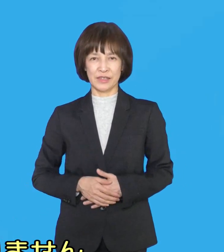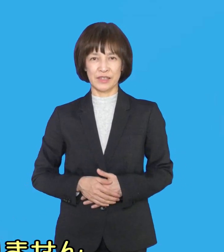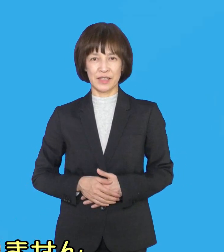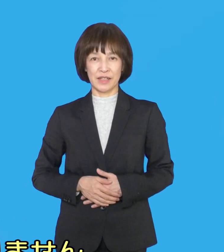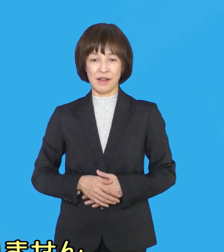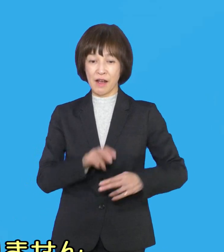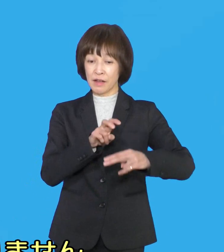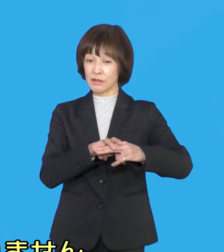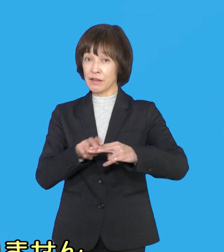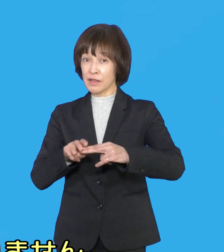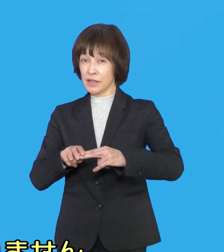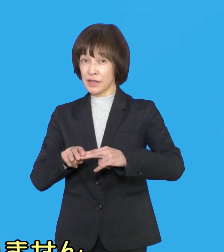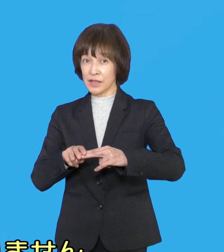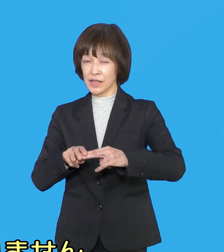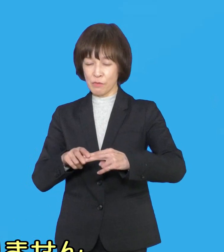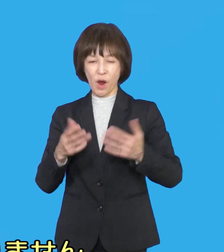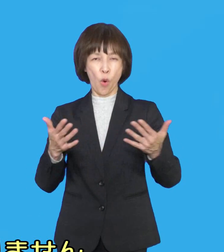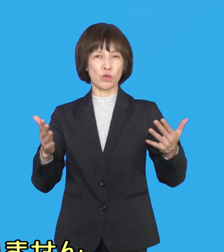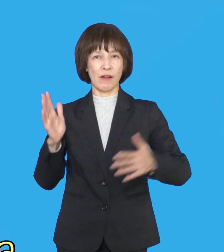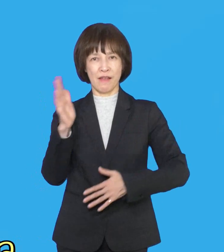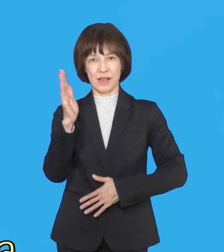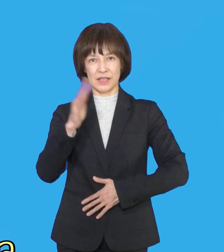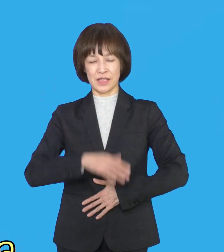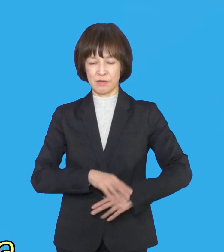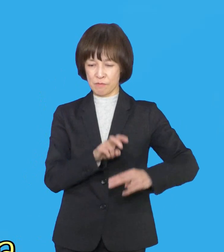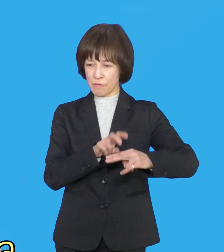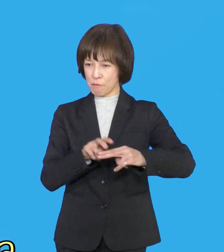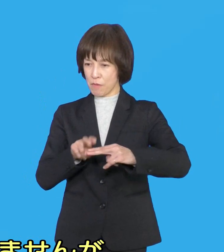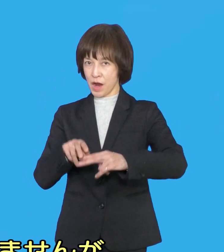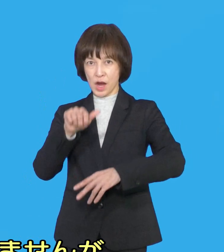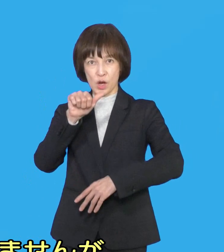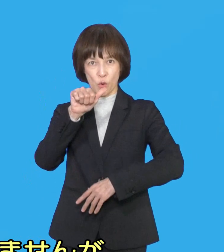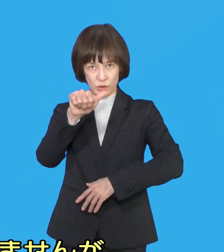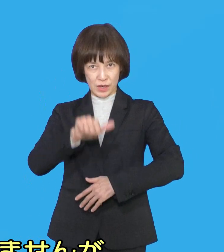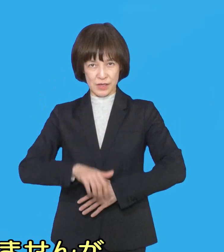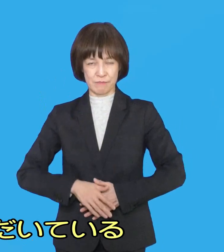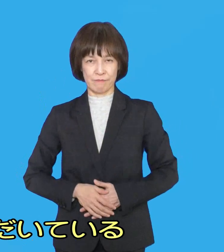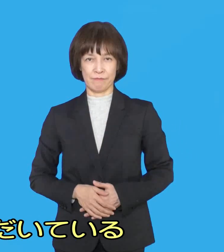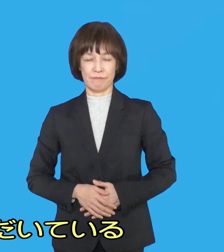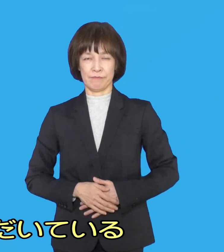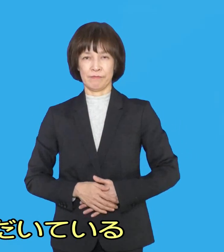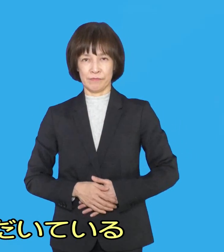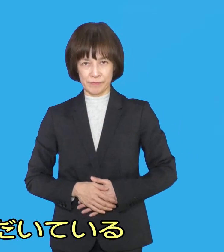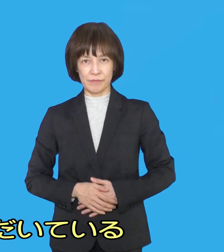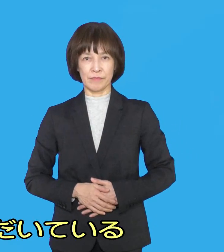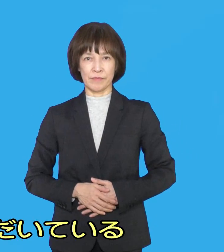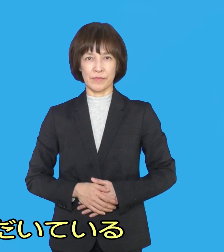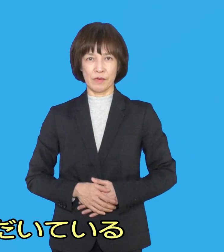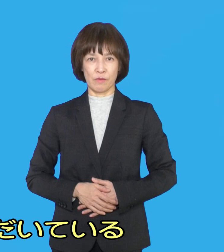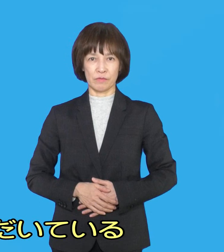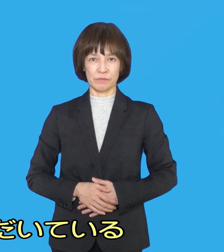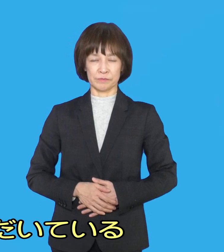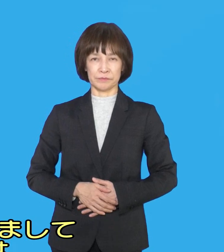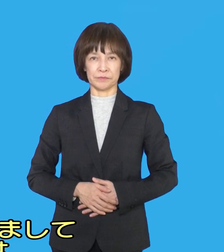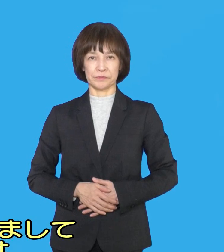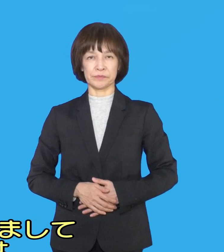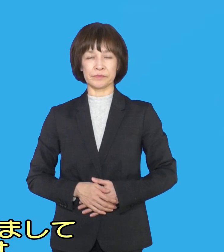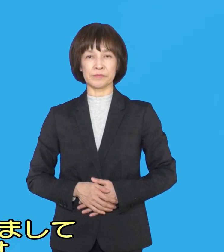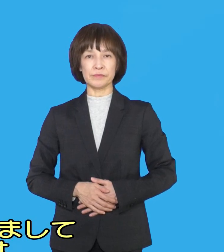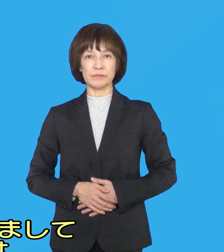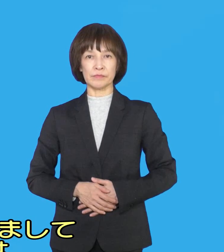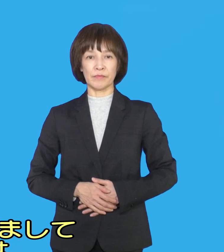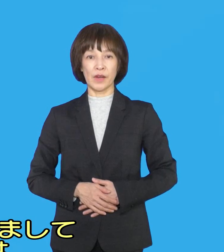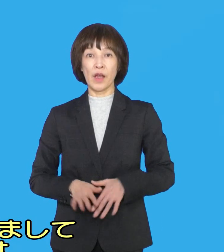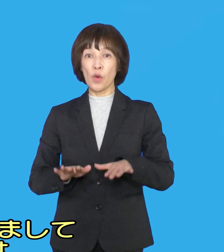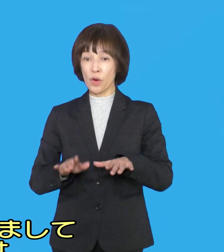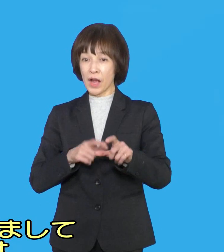数はそれほど多いわけではありません、5席ですかね、ではありませんが、有効に活用していただいているという状況です。で、今